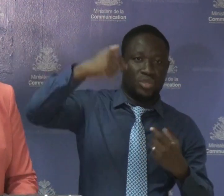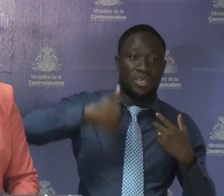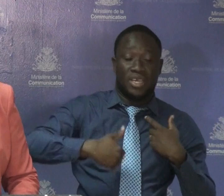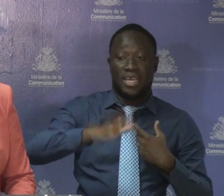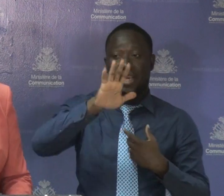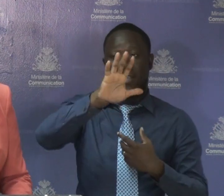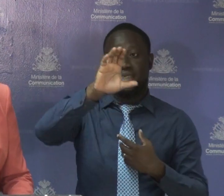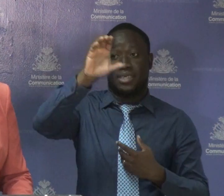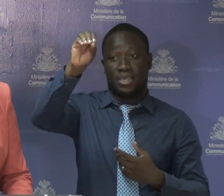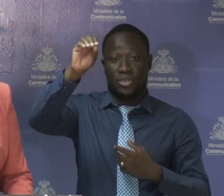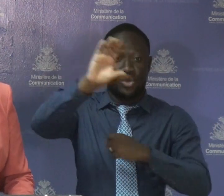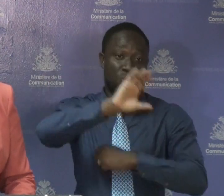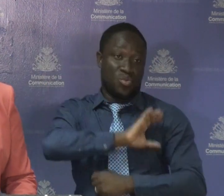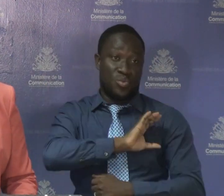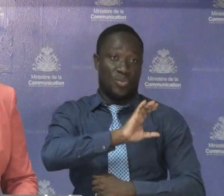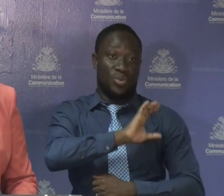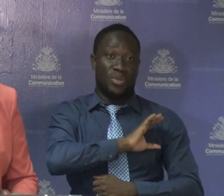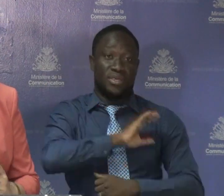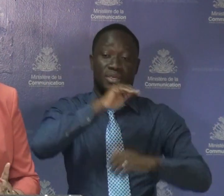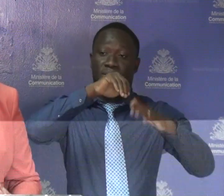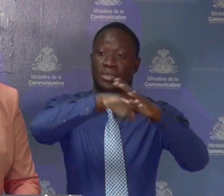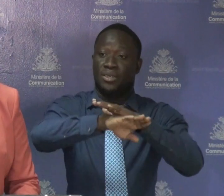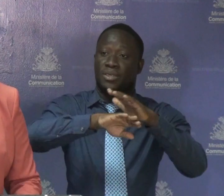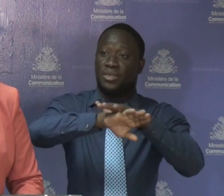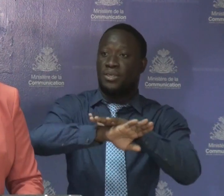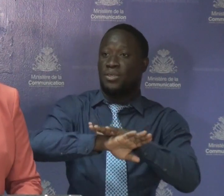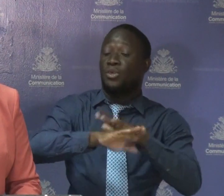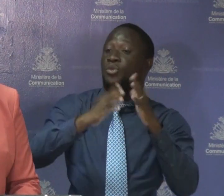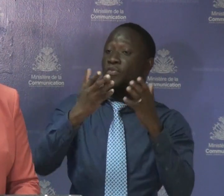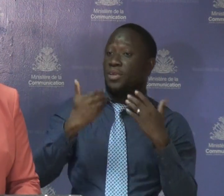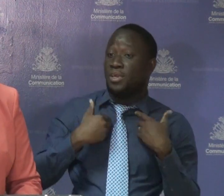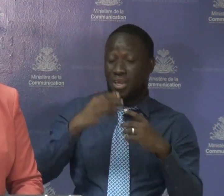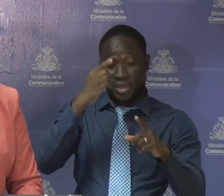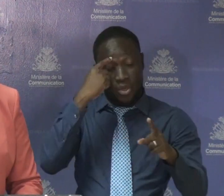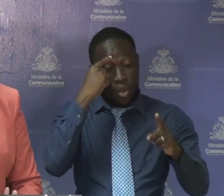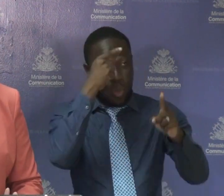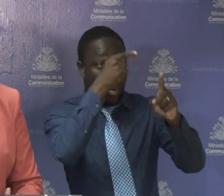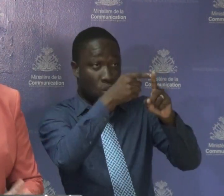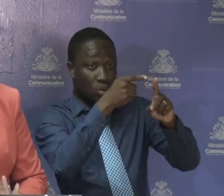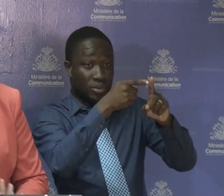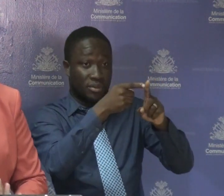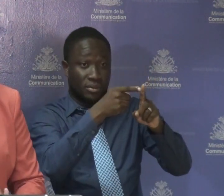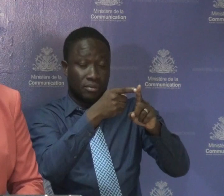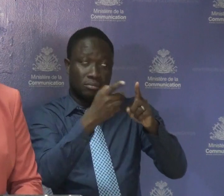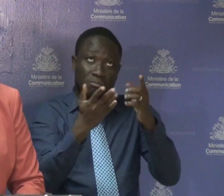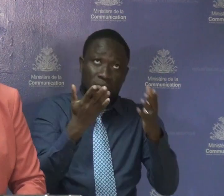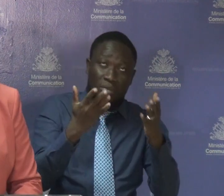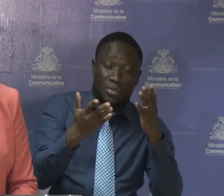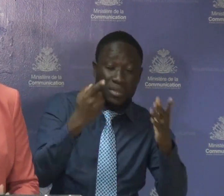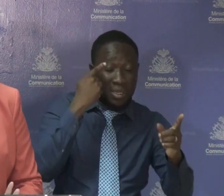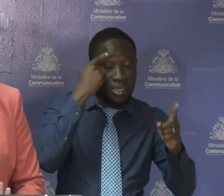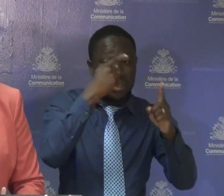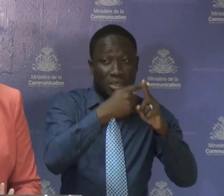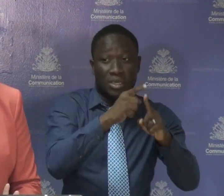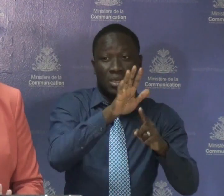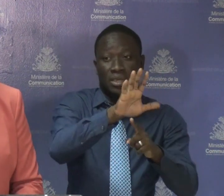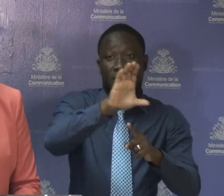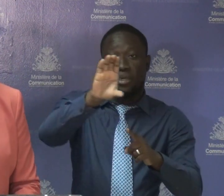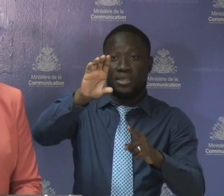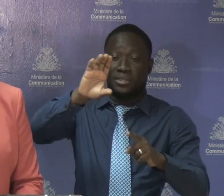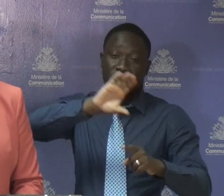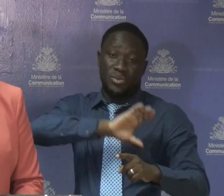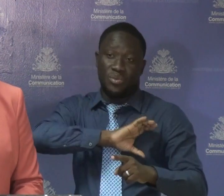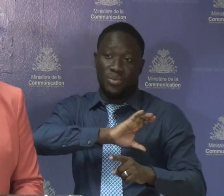qui intègrent l'école. Hein. Donc, nous-mêmes, en réalité, nous voulons gagner un objectif, nous avons essayé d'atteindre un objectif de près de 500